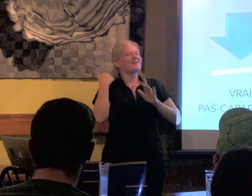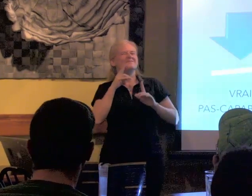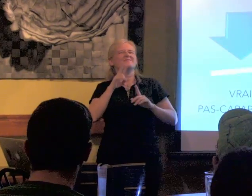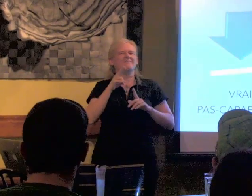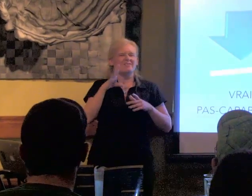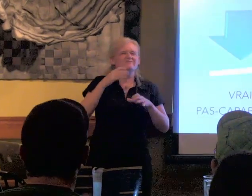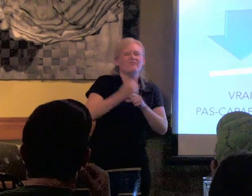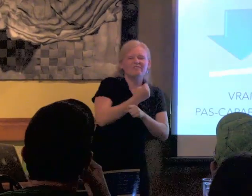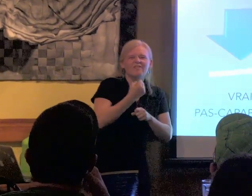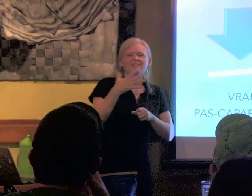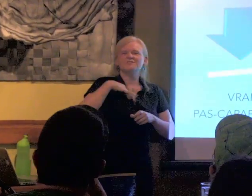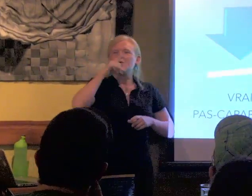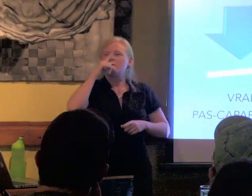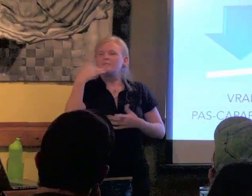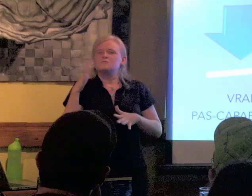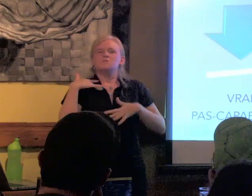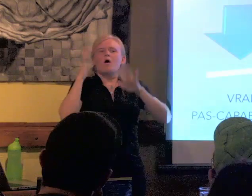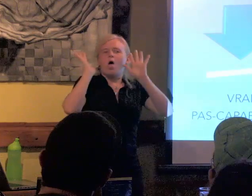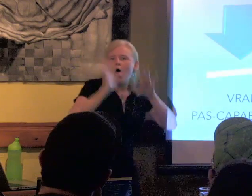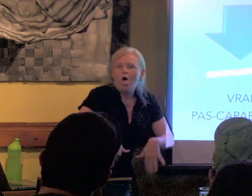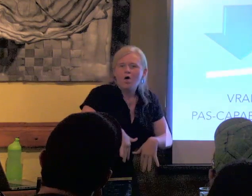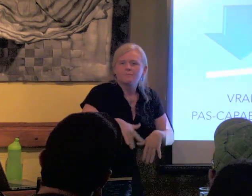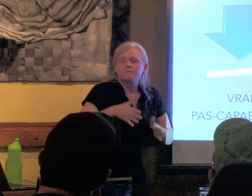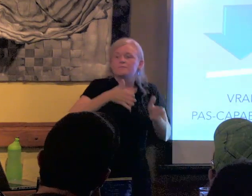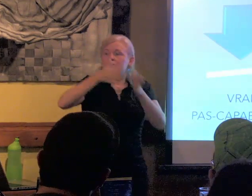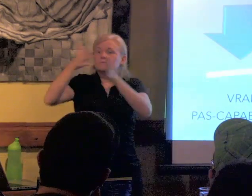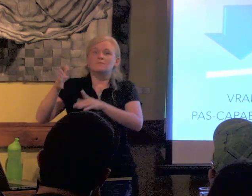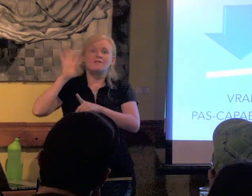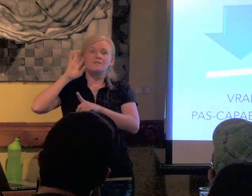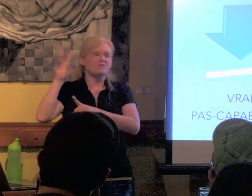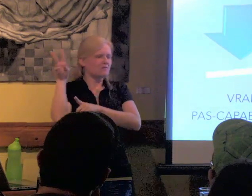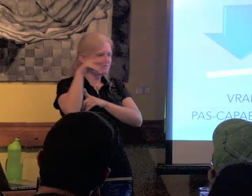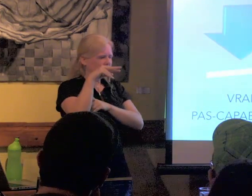Et la majorité des personnes sourdes, effectivement, vont faire des liens avec leur vécu.